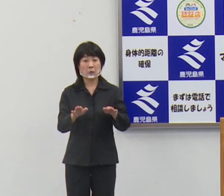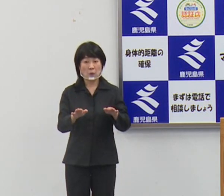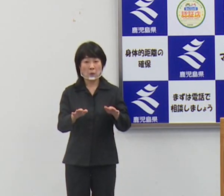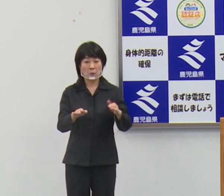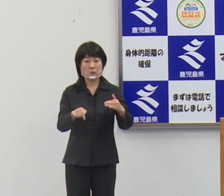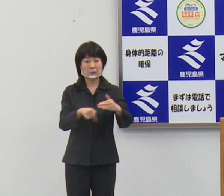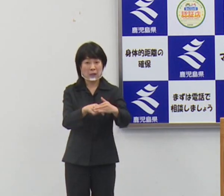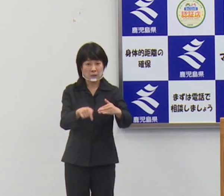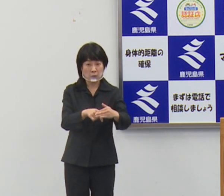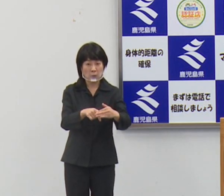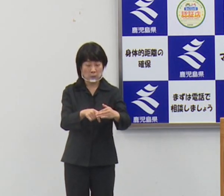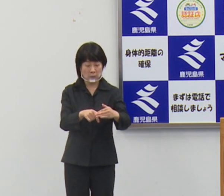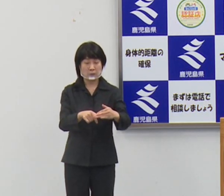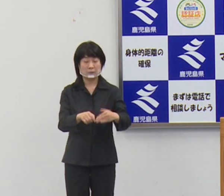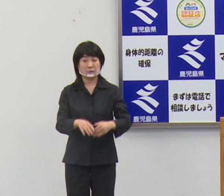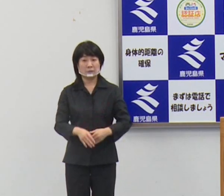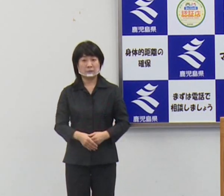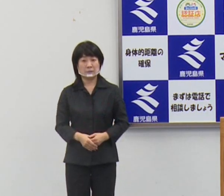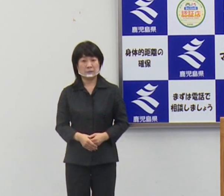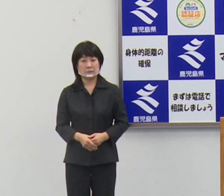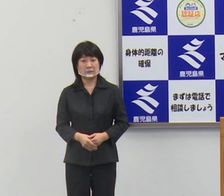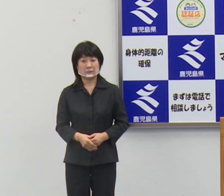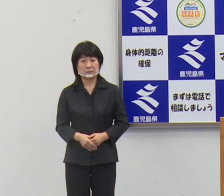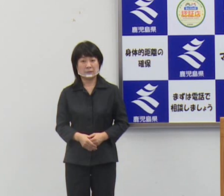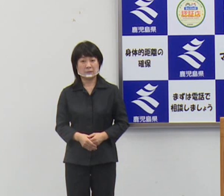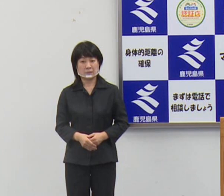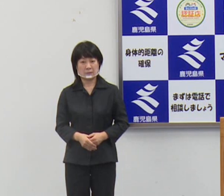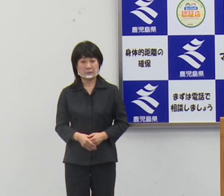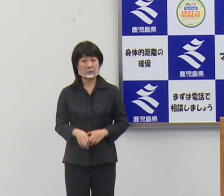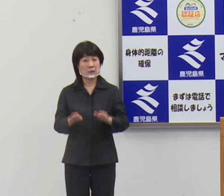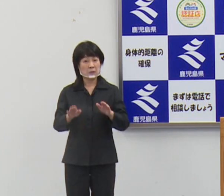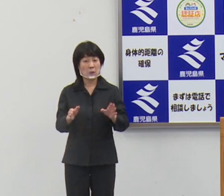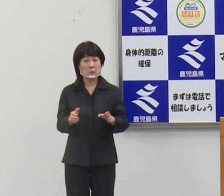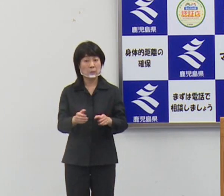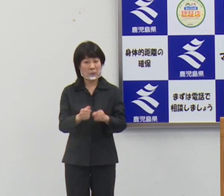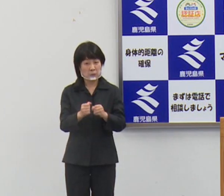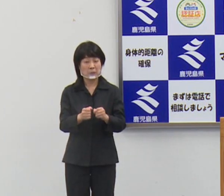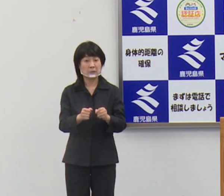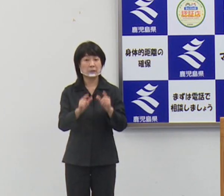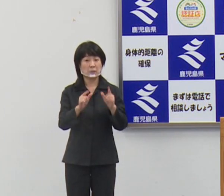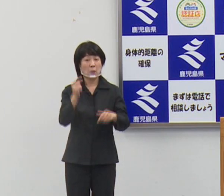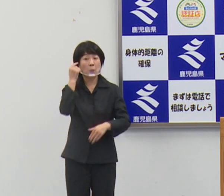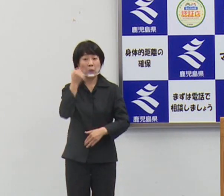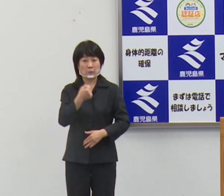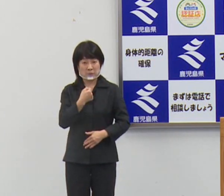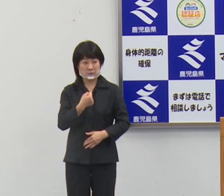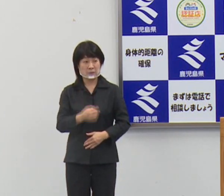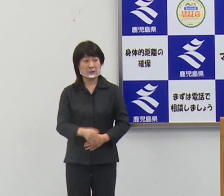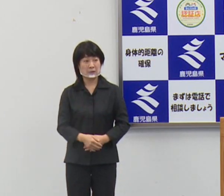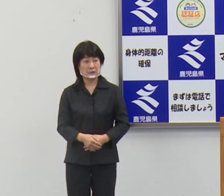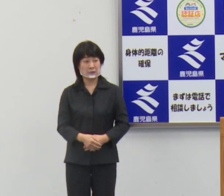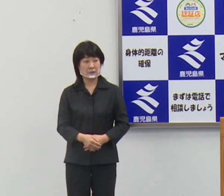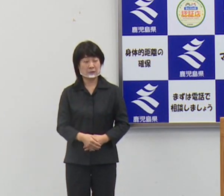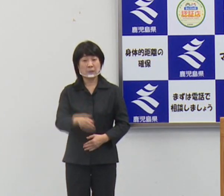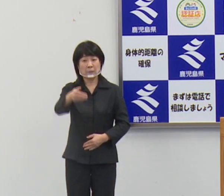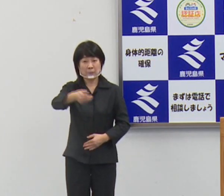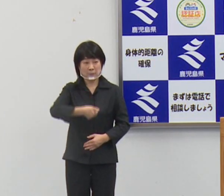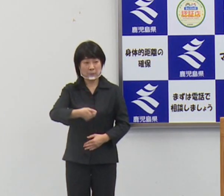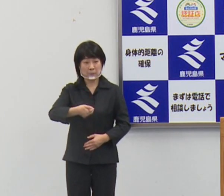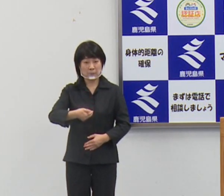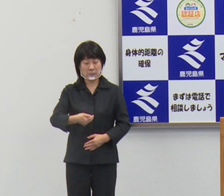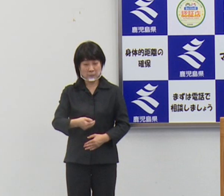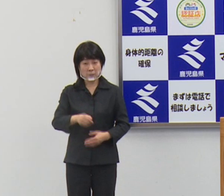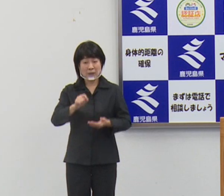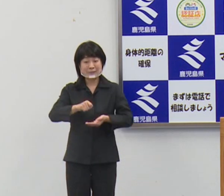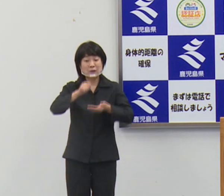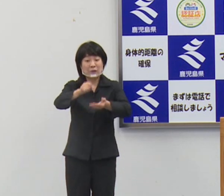ありですね、今日まとめてていいかなというふうに思いました。はい、 宅配ですとかは県